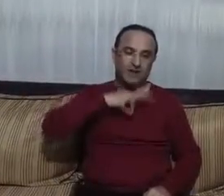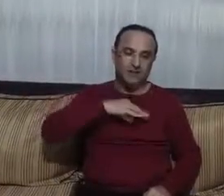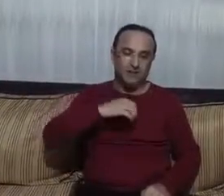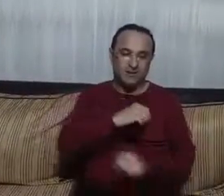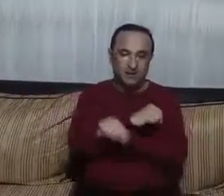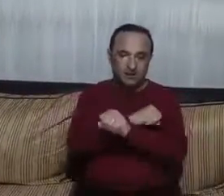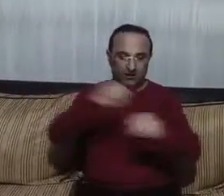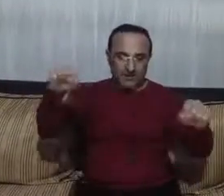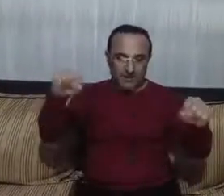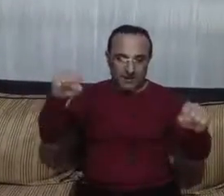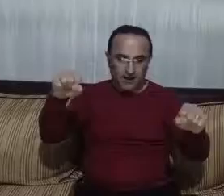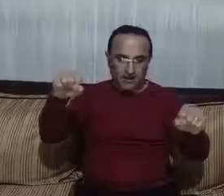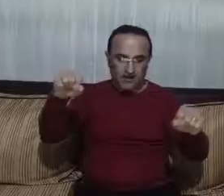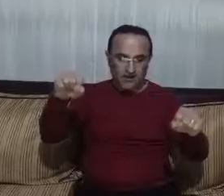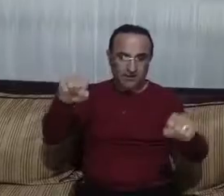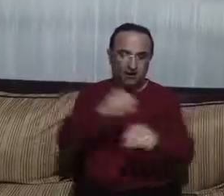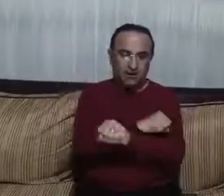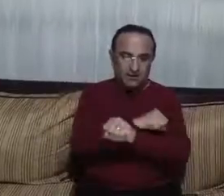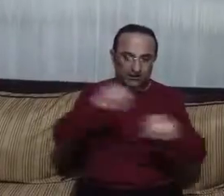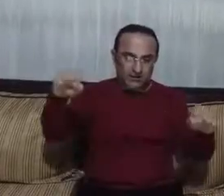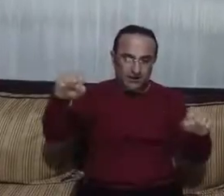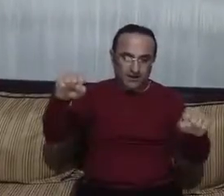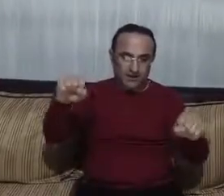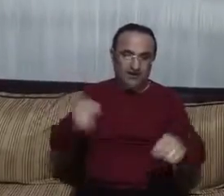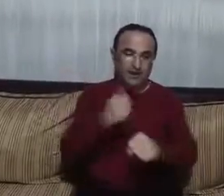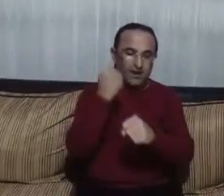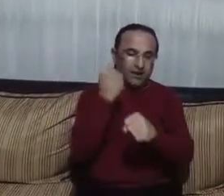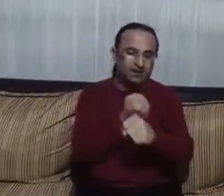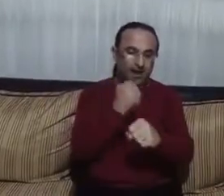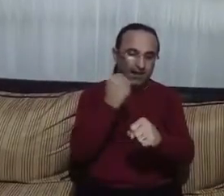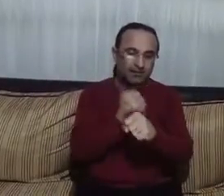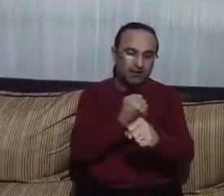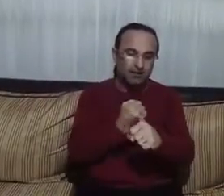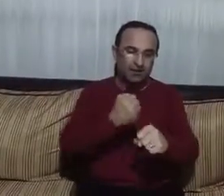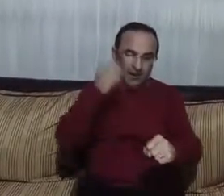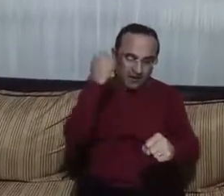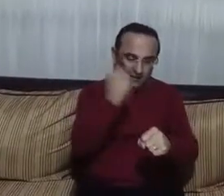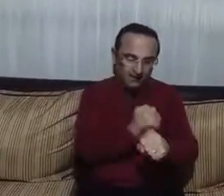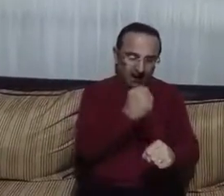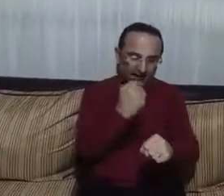kar, zarar, zarar, sert, sert,